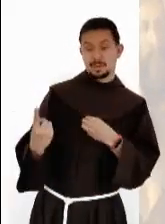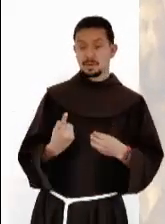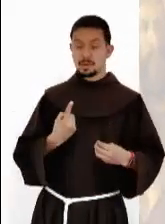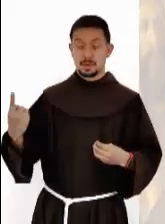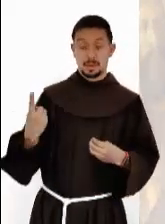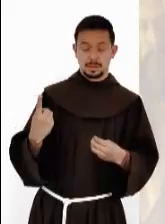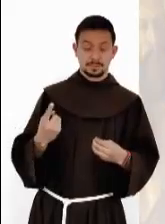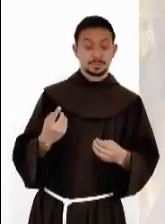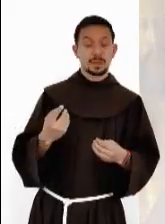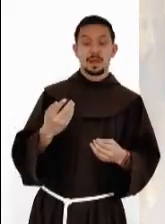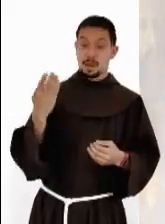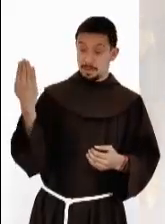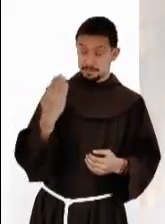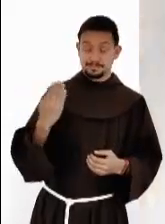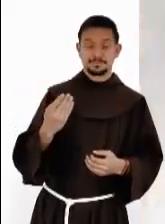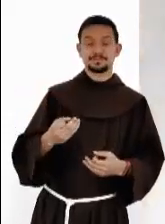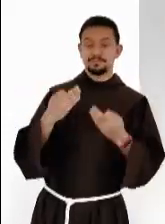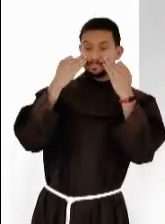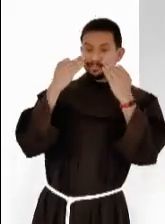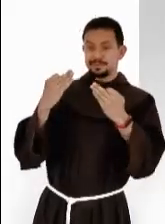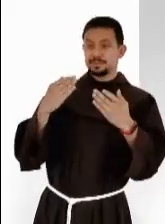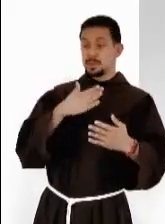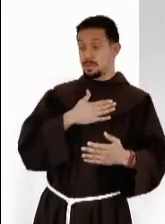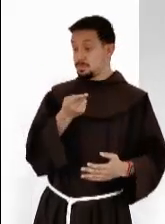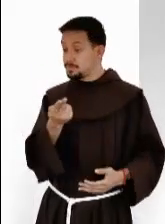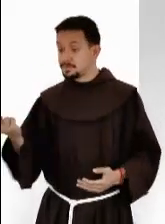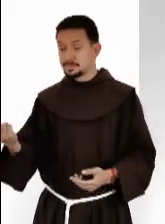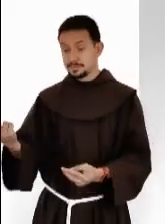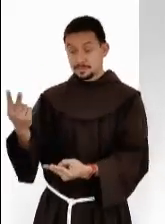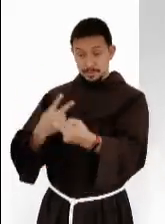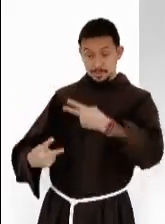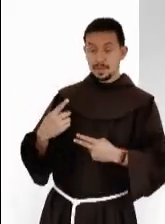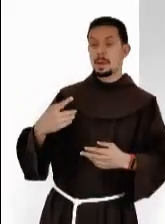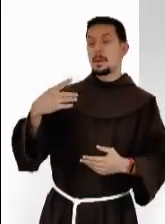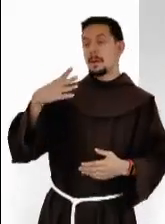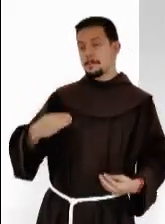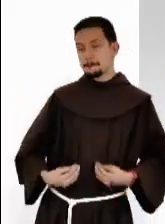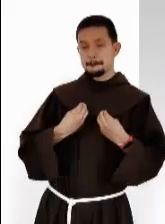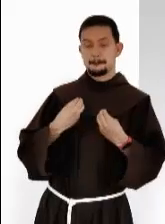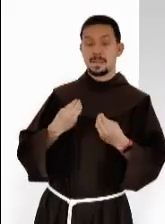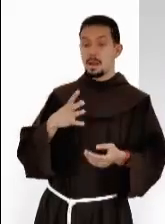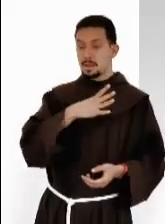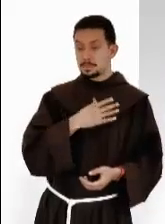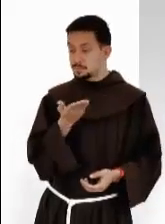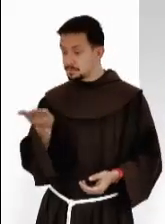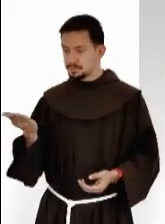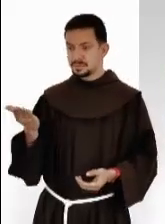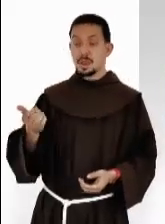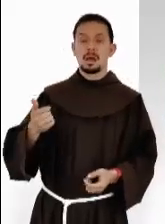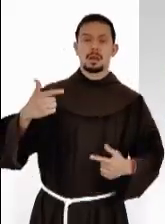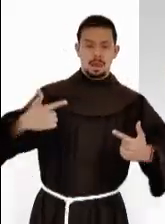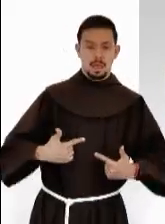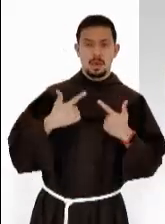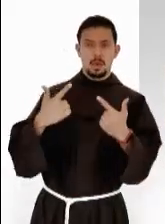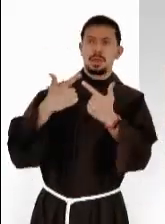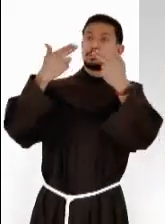son las que dan testimonio de mí, y ustedes no quieren venir a mí para tener vida. Yo no busco la gloria que viene de los